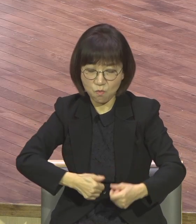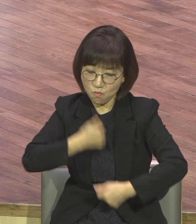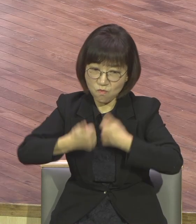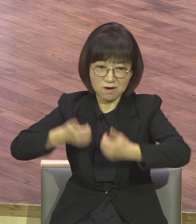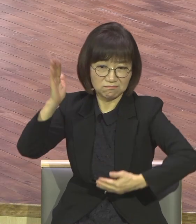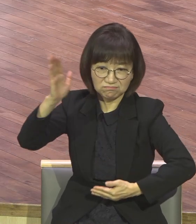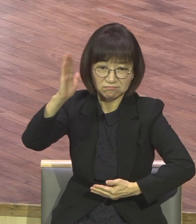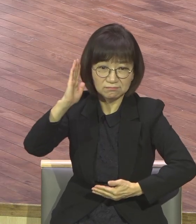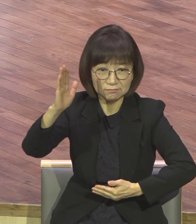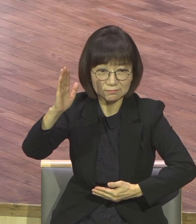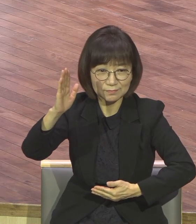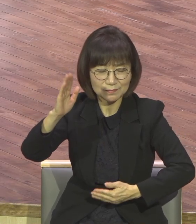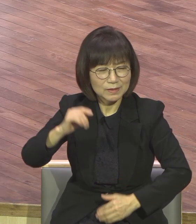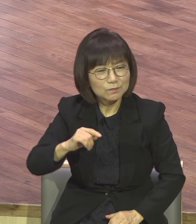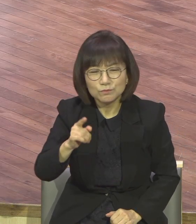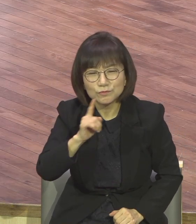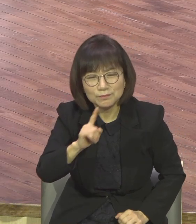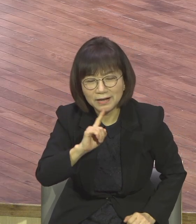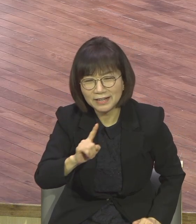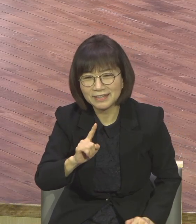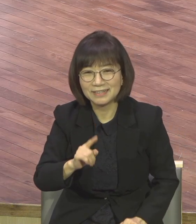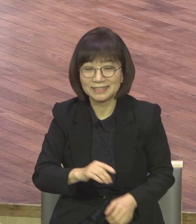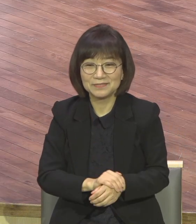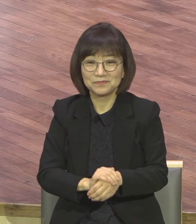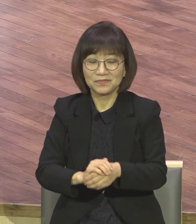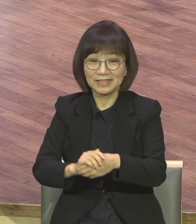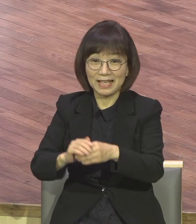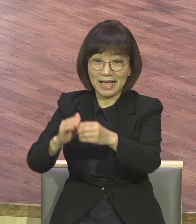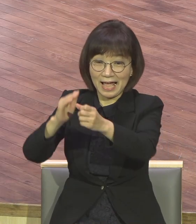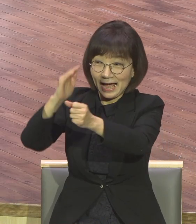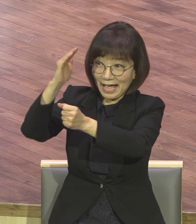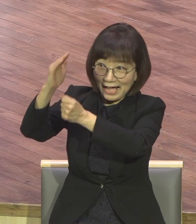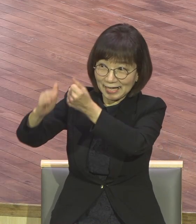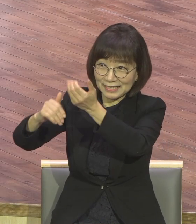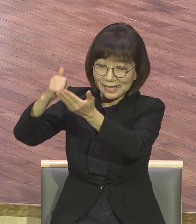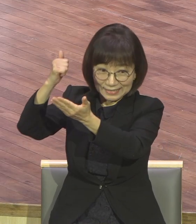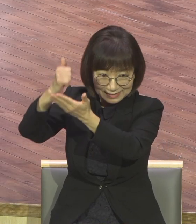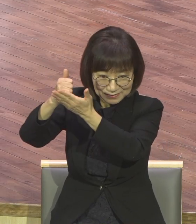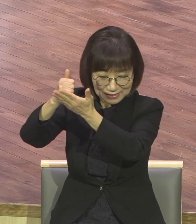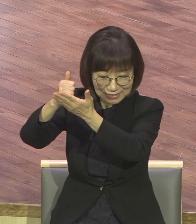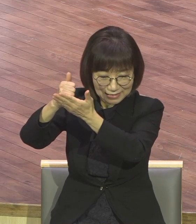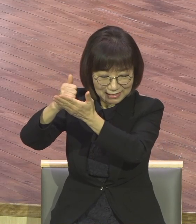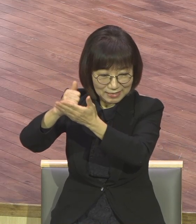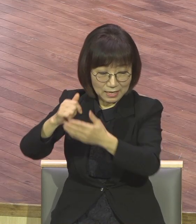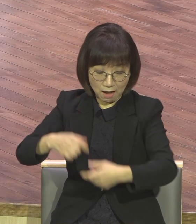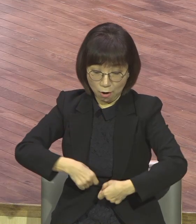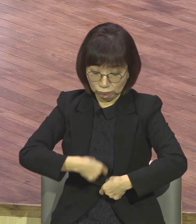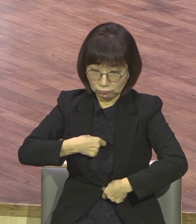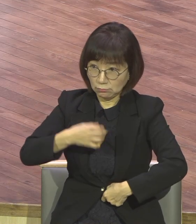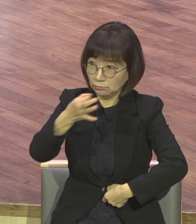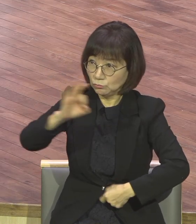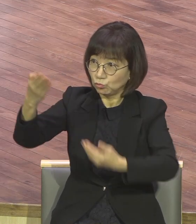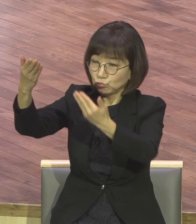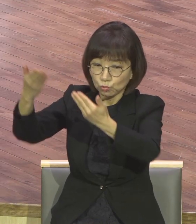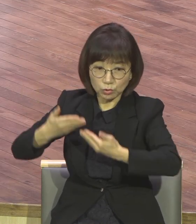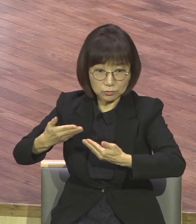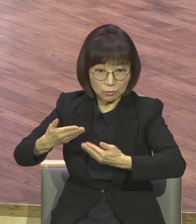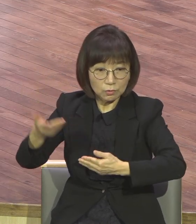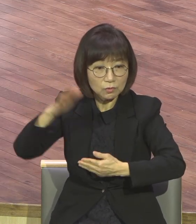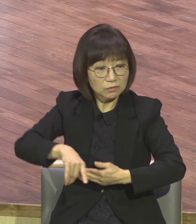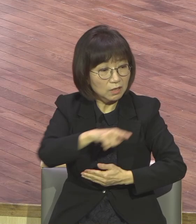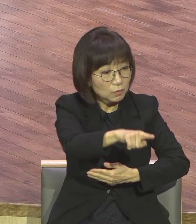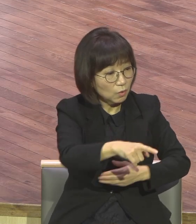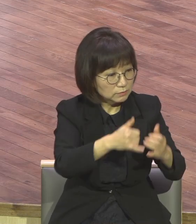김세훈 박사의 주장대로 하자면 하나님의 칭의가 불완전한 것이 되고 칭의를